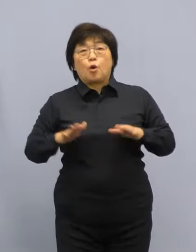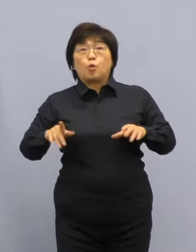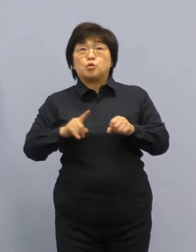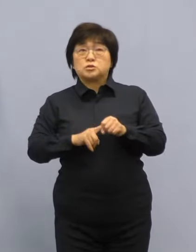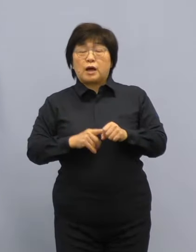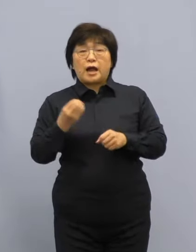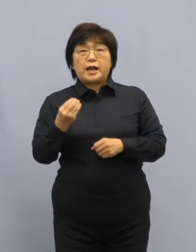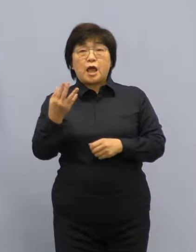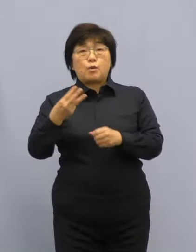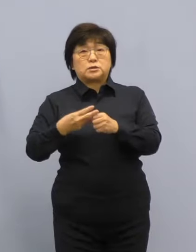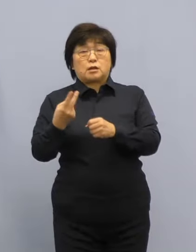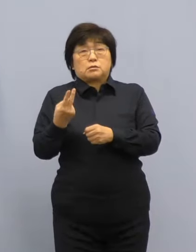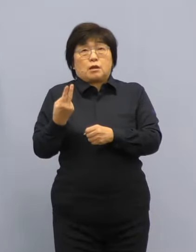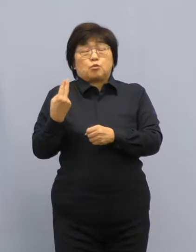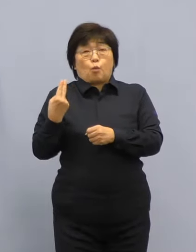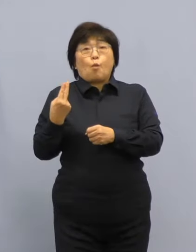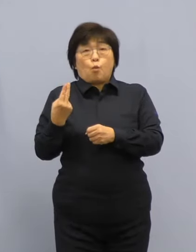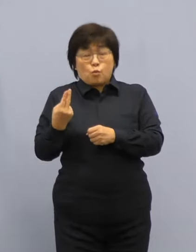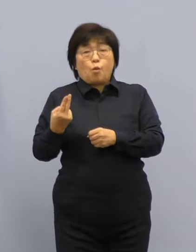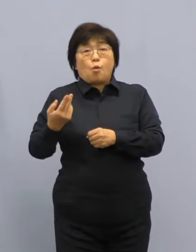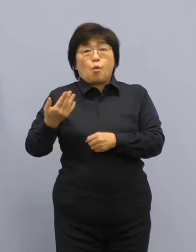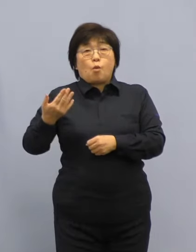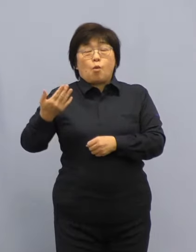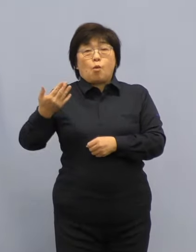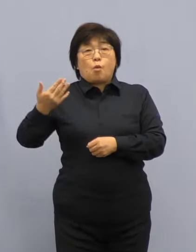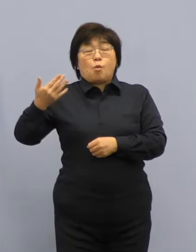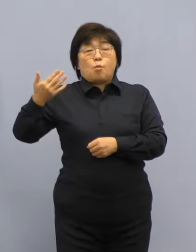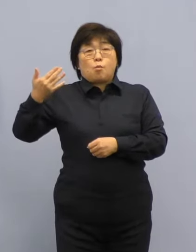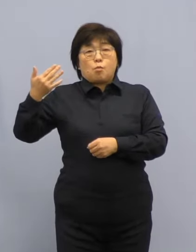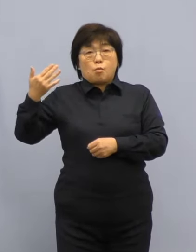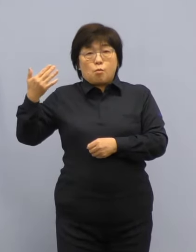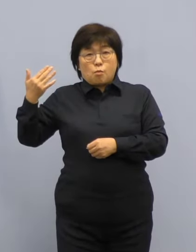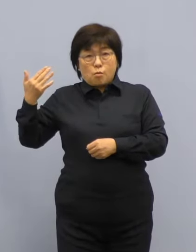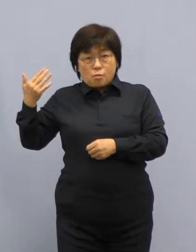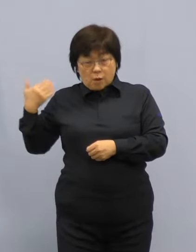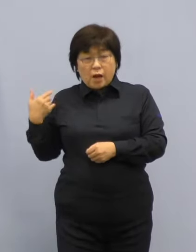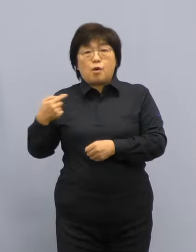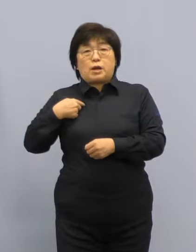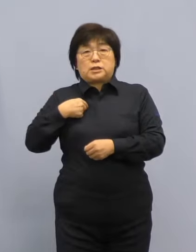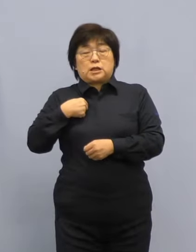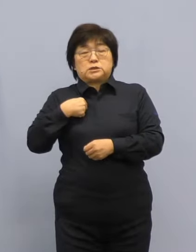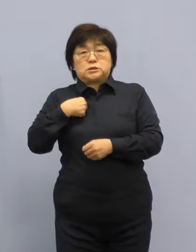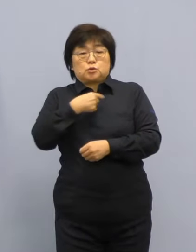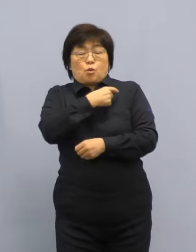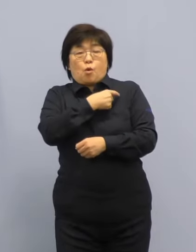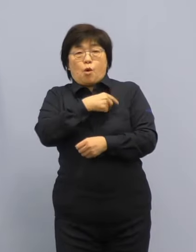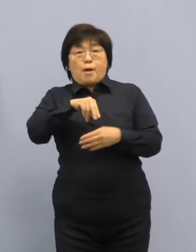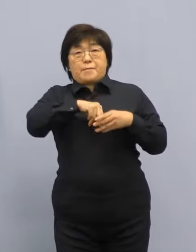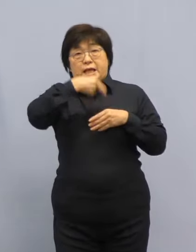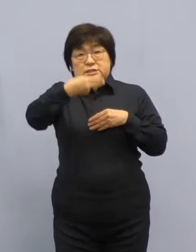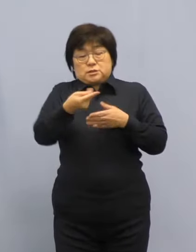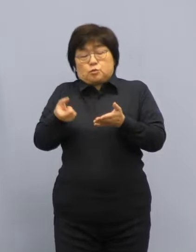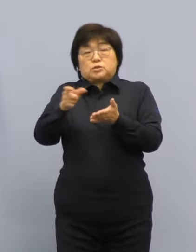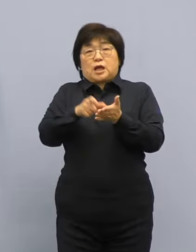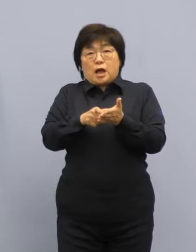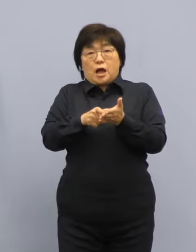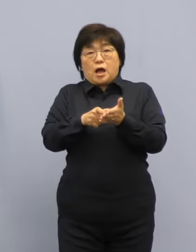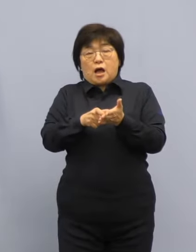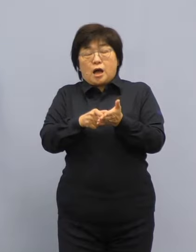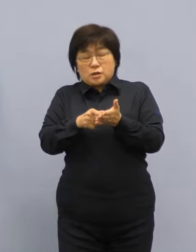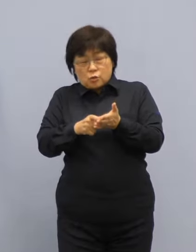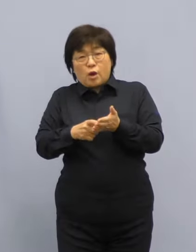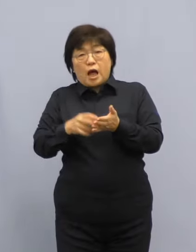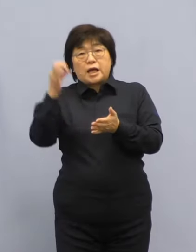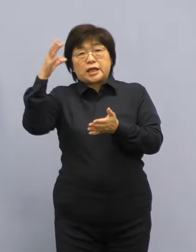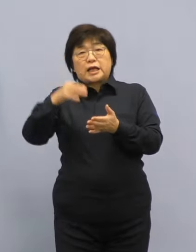和3年度のですね、私の名刺に1年間載せさせていただきました、特産品新作展で県